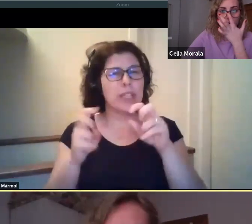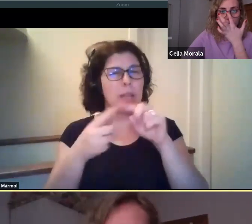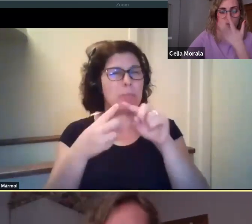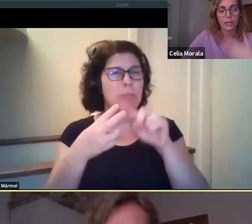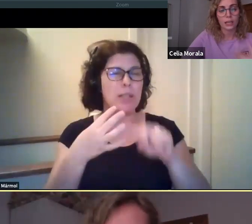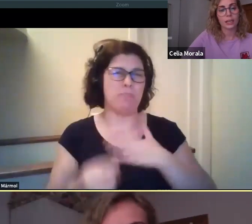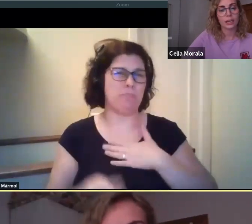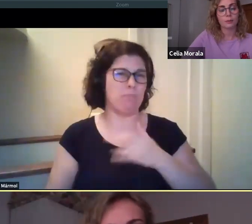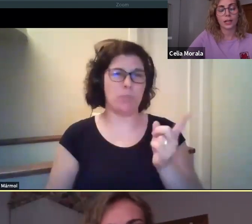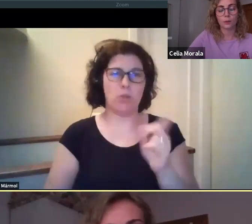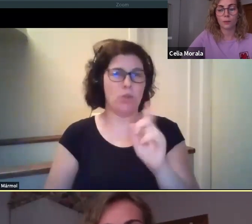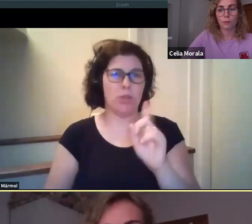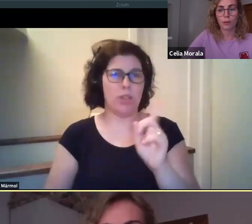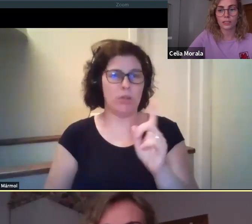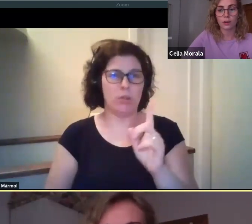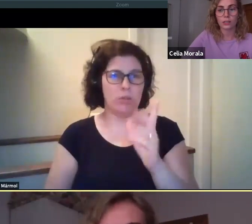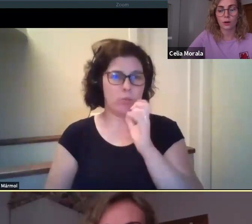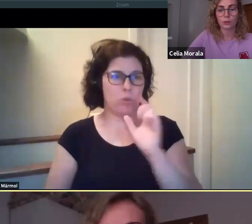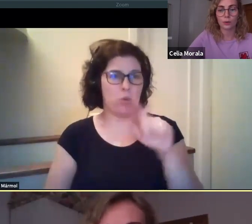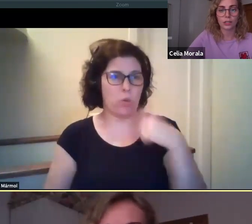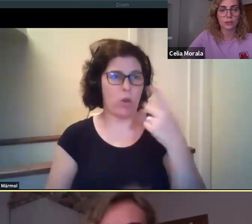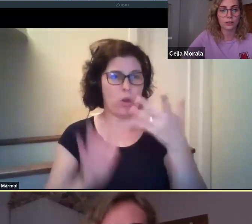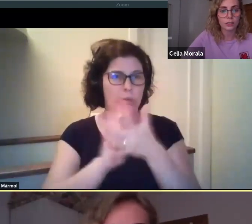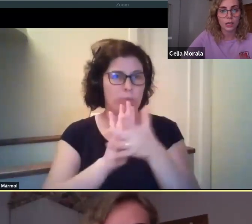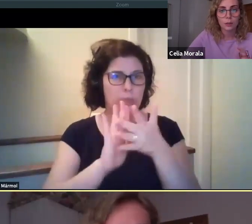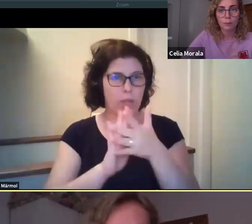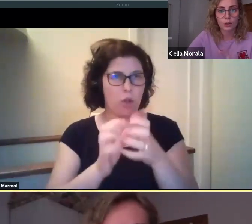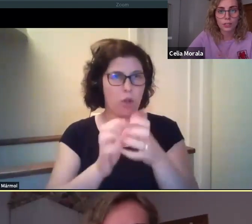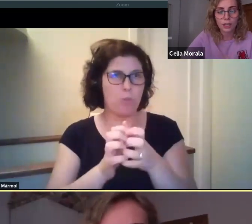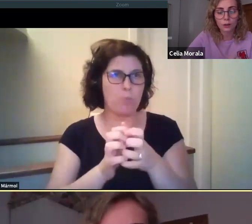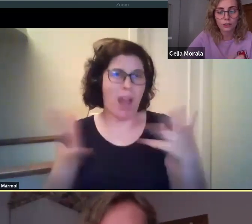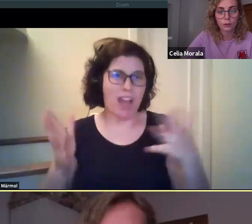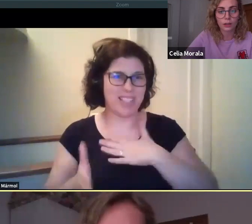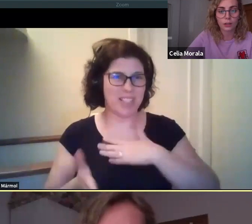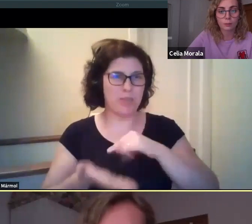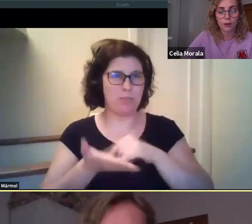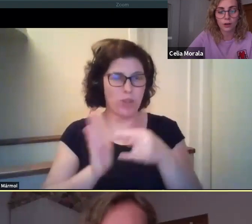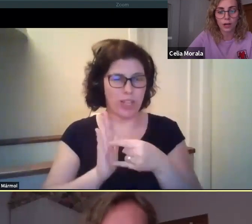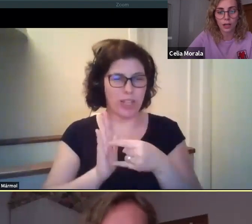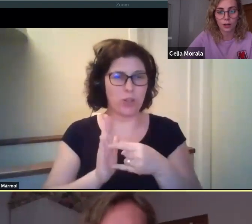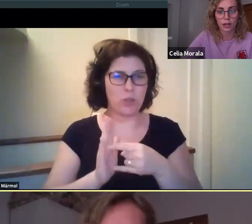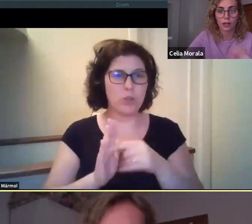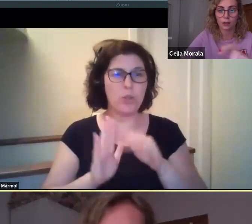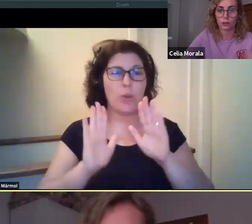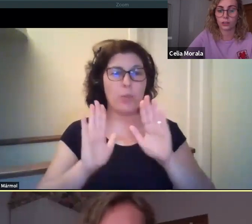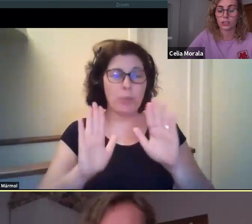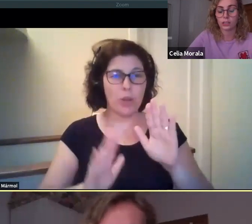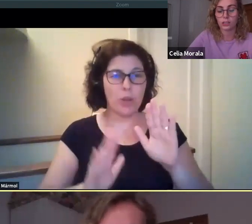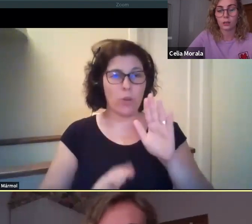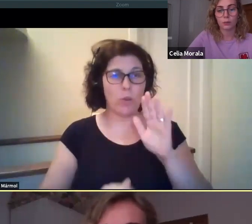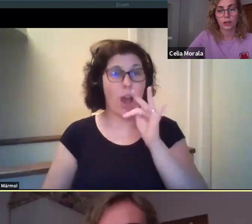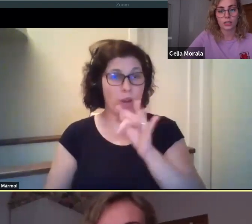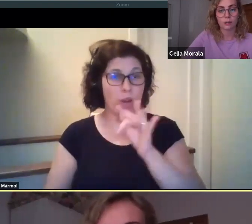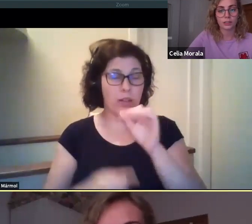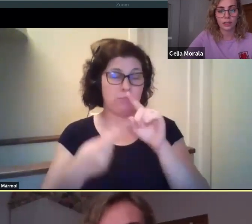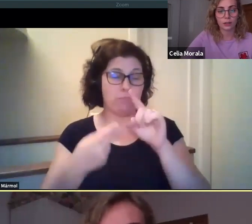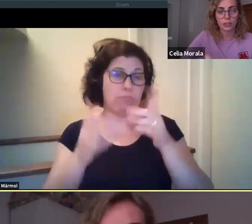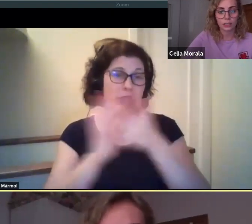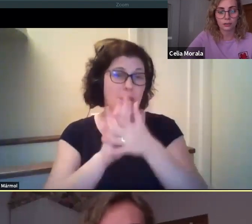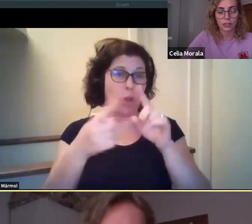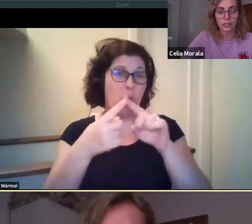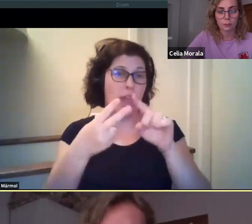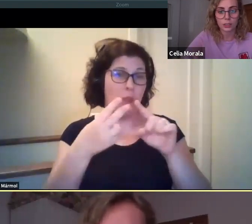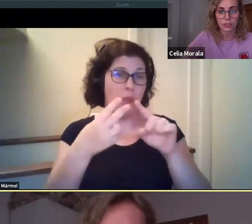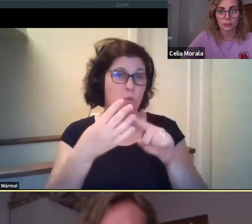poder luego explicar un poco más lo que son los proyectos, pero sí que a continuación explico cada uno de estos pequeños apartados